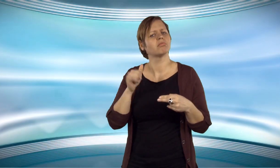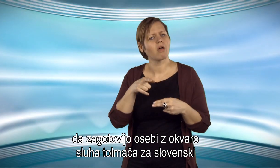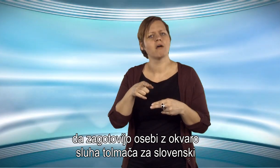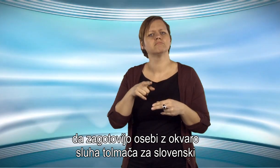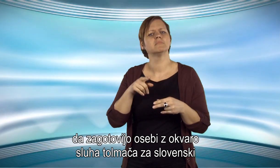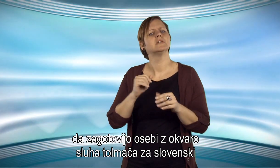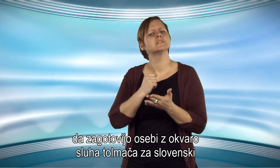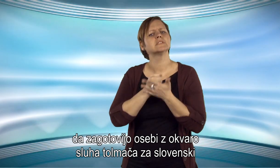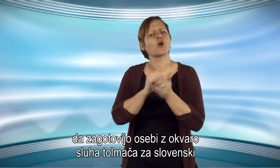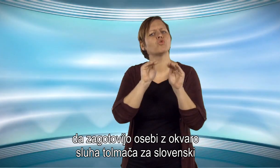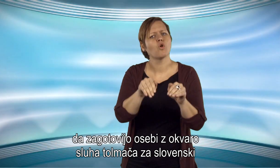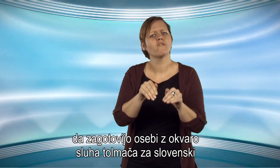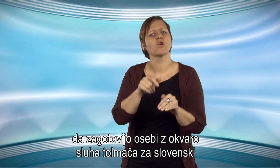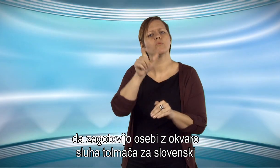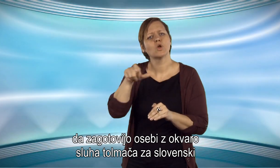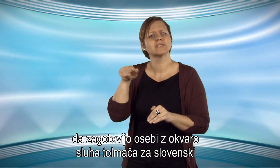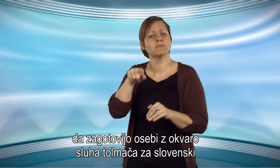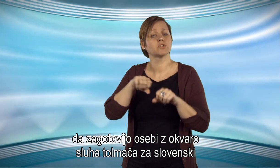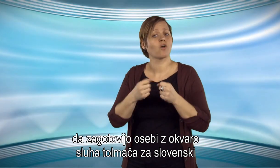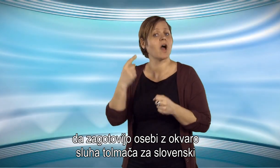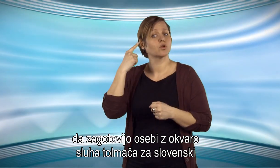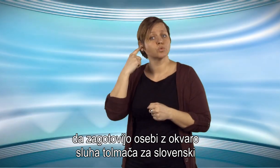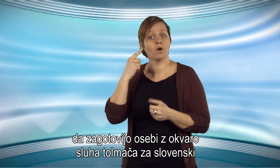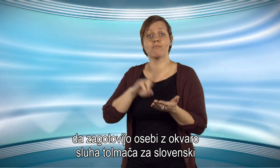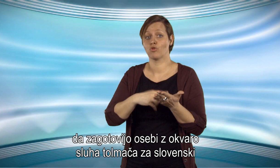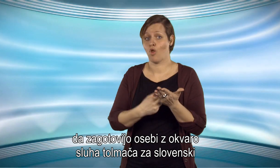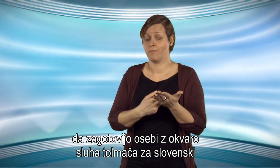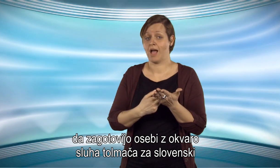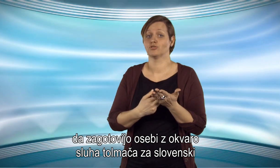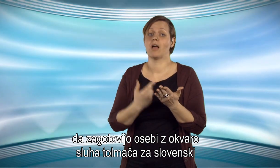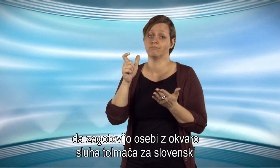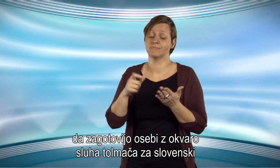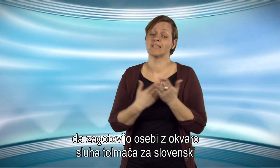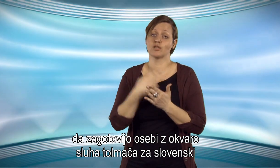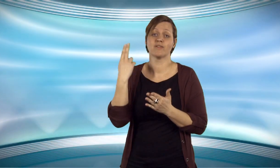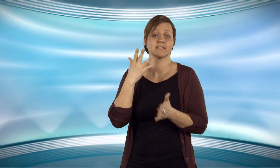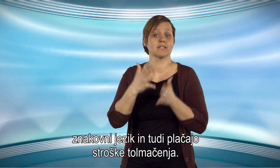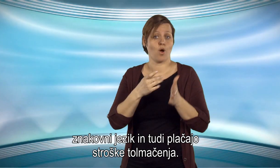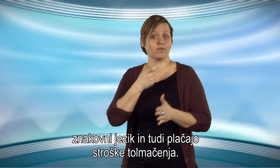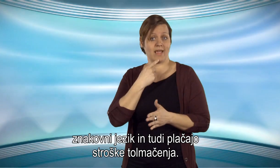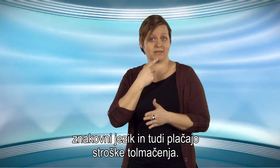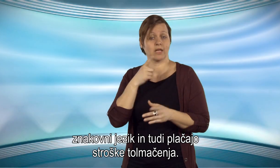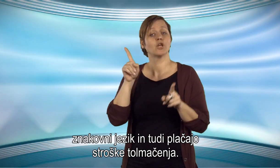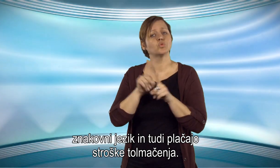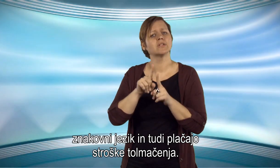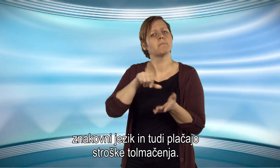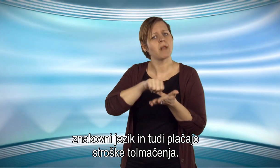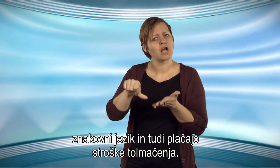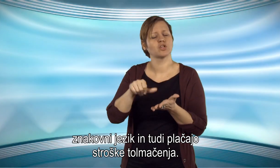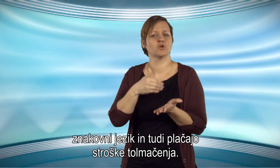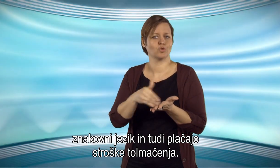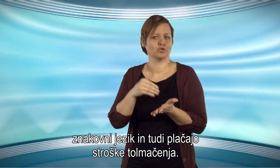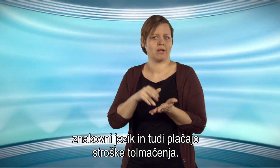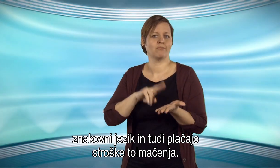obvezuje, da zagotovijo osebi z okvaro sluha tolmača za slovenski znakovni jezik in tudi plačajo stroške